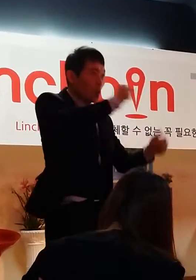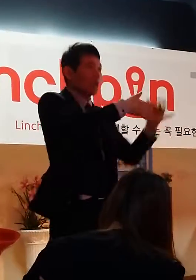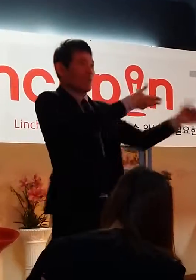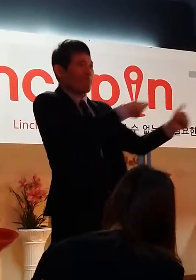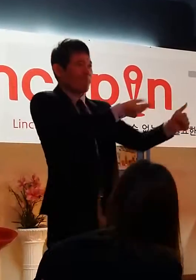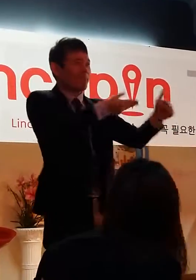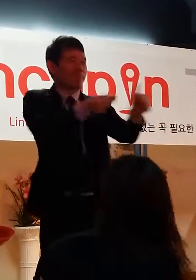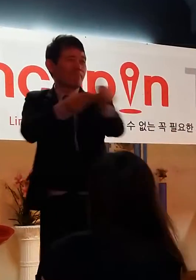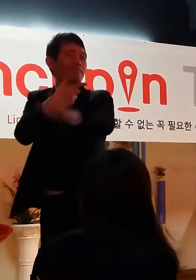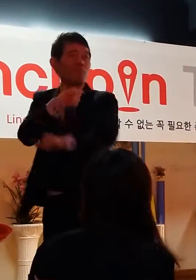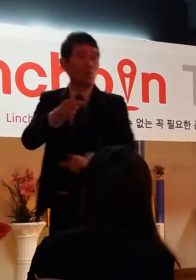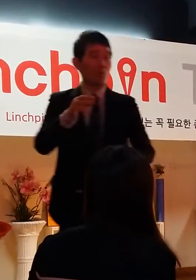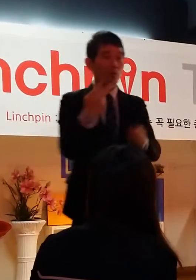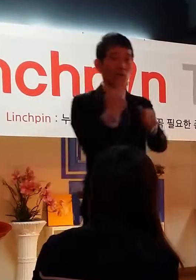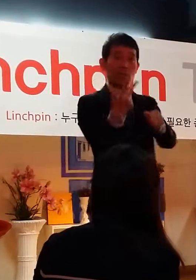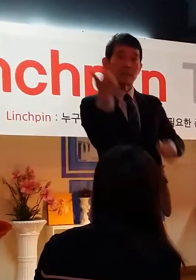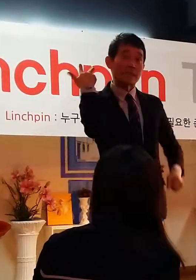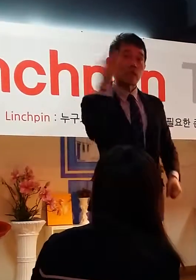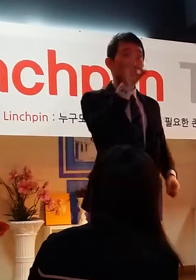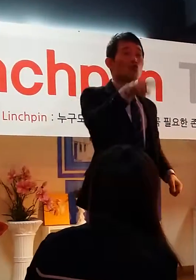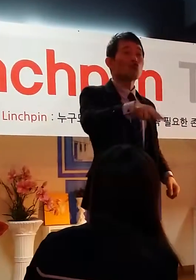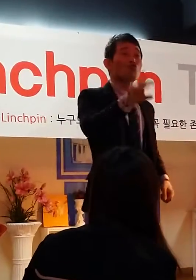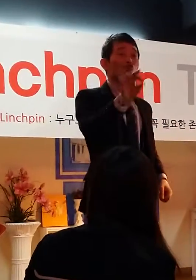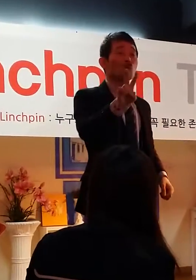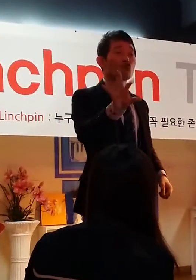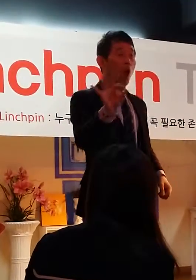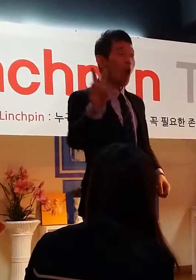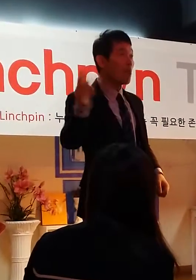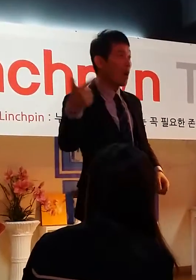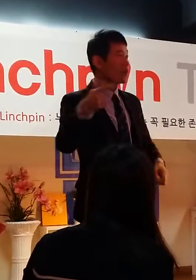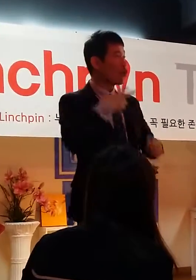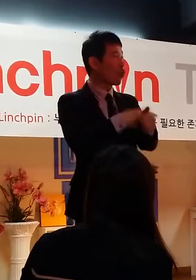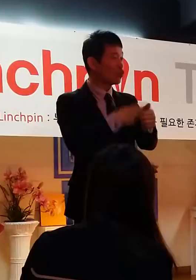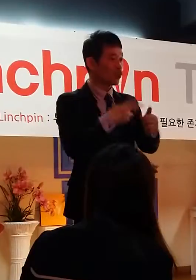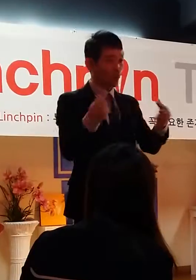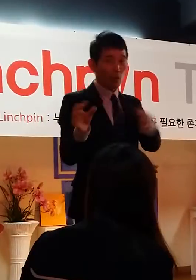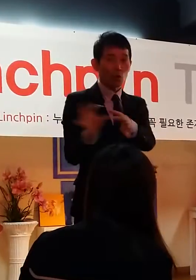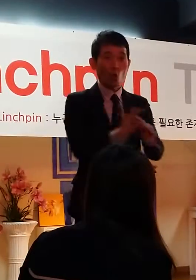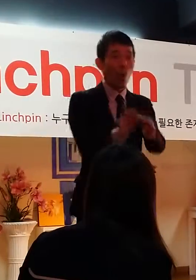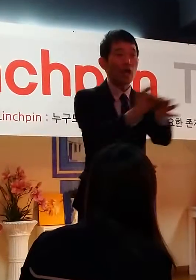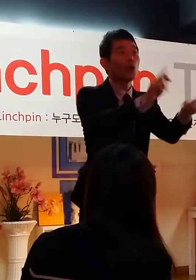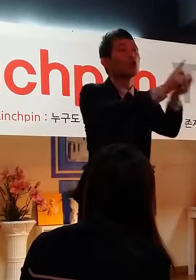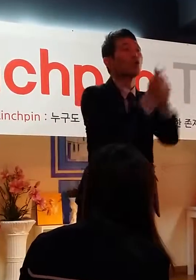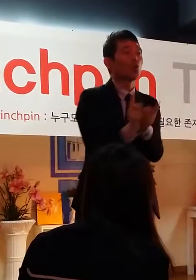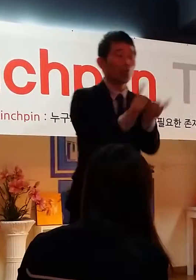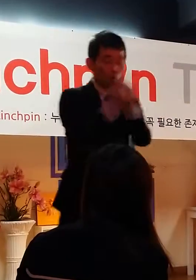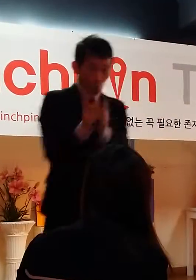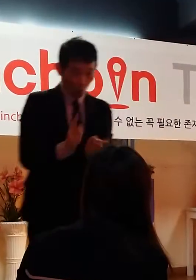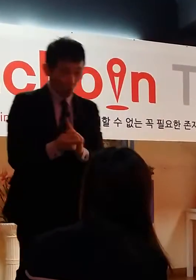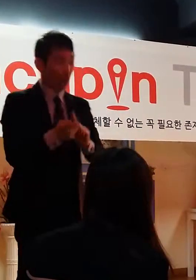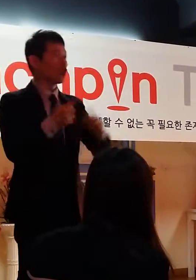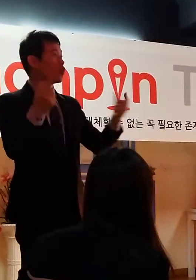강의를 하셨던 유영만 교수님 이 사람들 다 비싼 사람들이잖아요. 근데 관계가 있으니까 오는 거거든요. 그러면 이러한